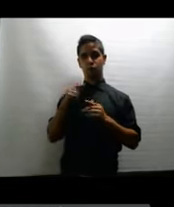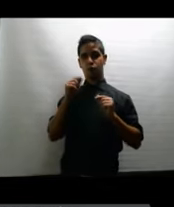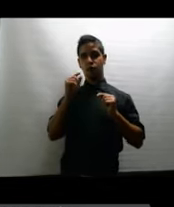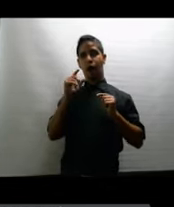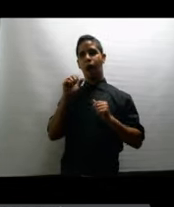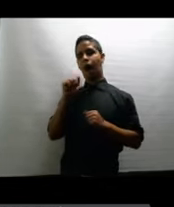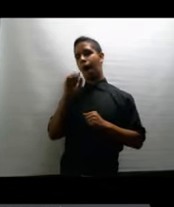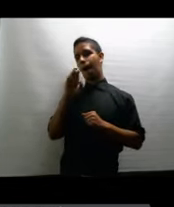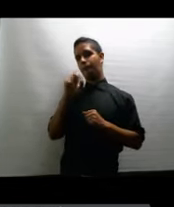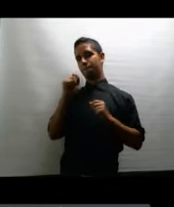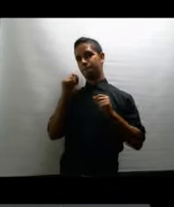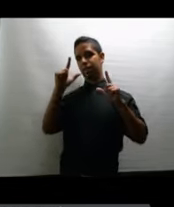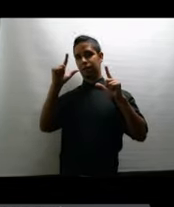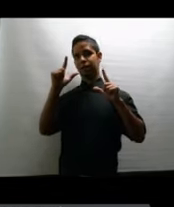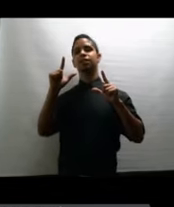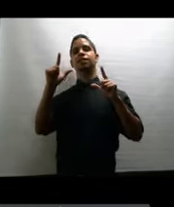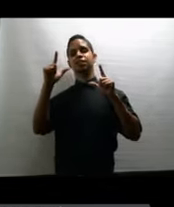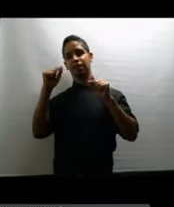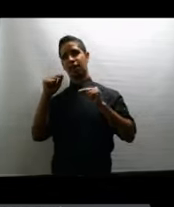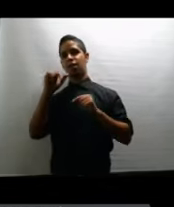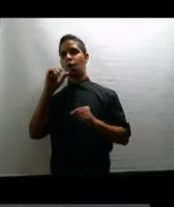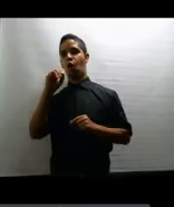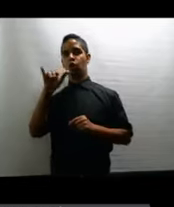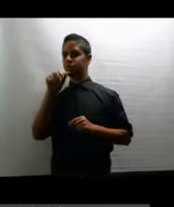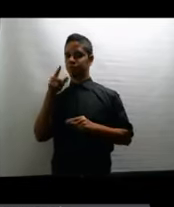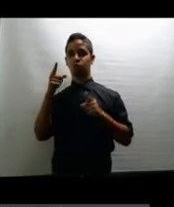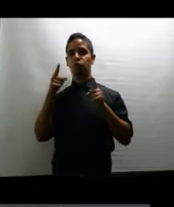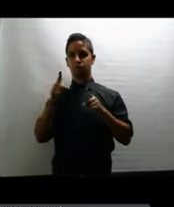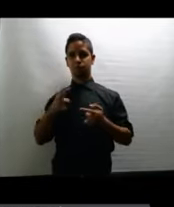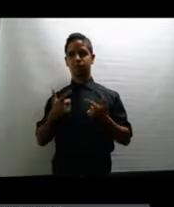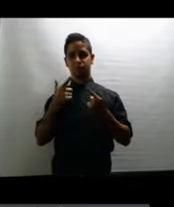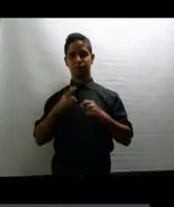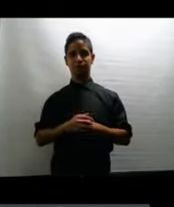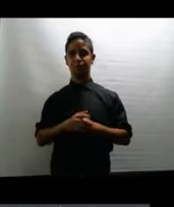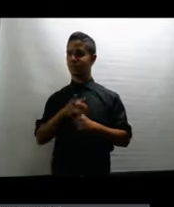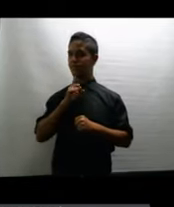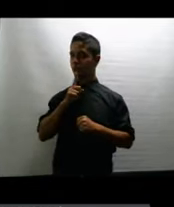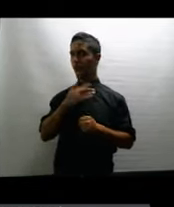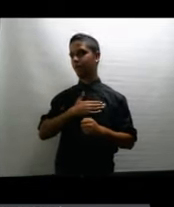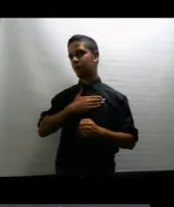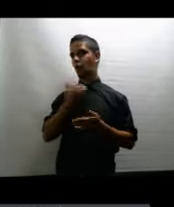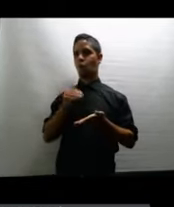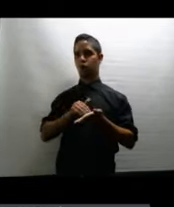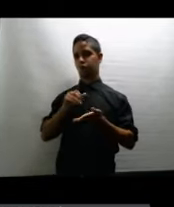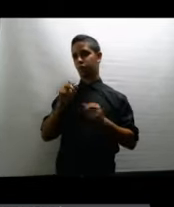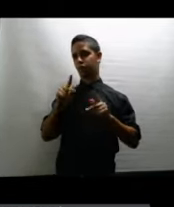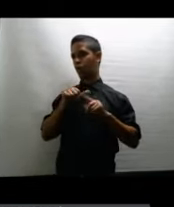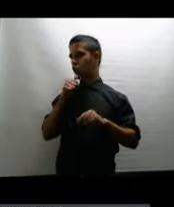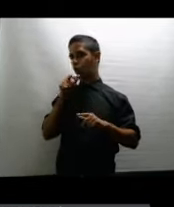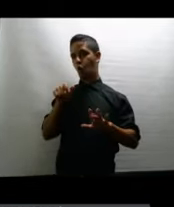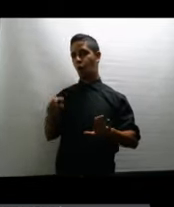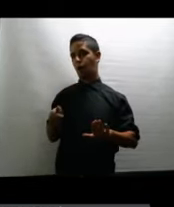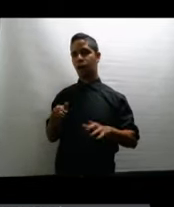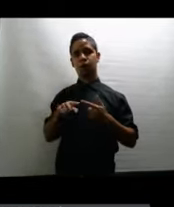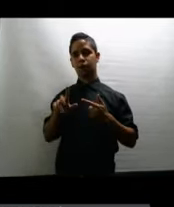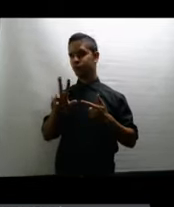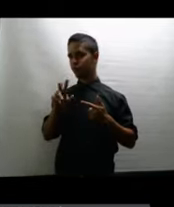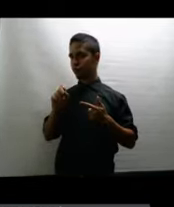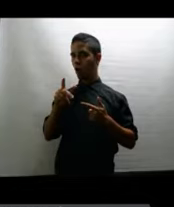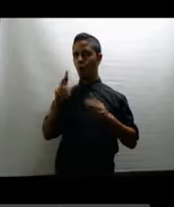mío, sí, él dijo eso. Sí, esto pasó en vivo. Sí. Gracias, por favor, denos otra oportunidad. No cambie, no apague su